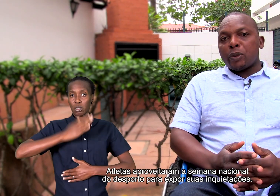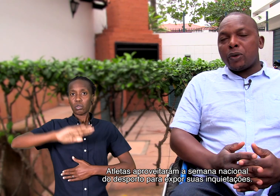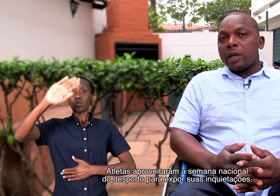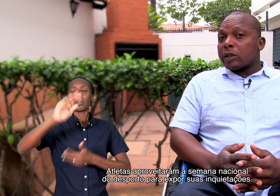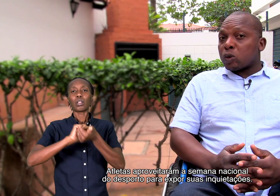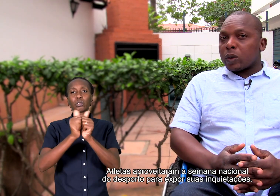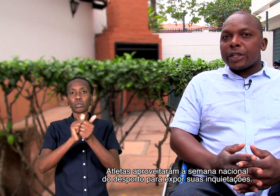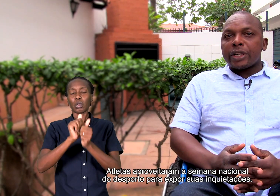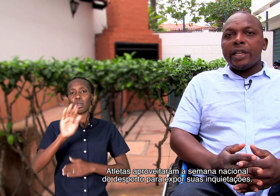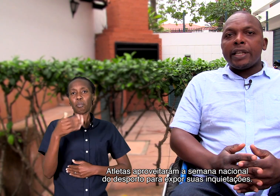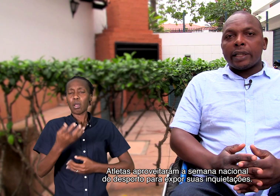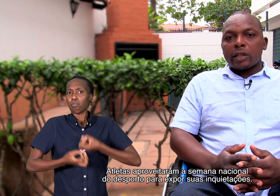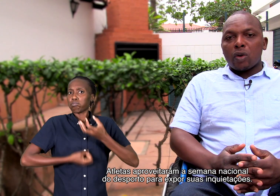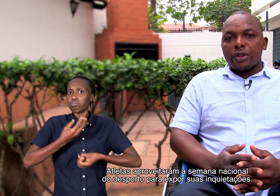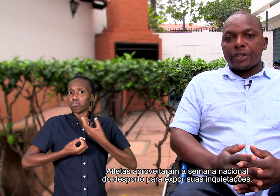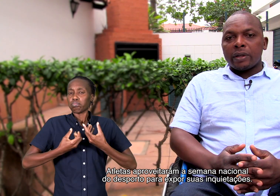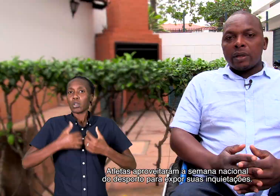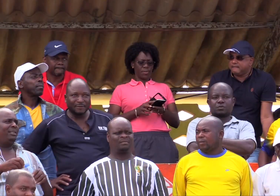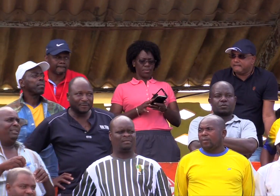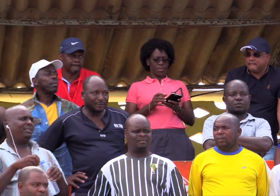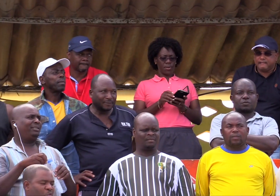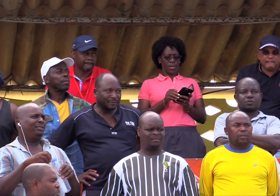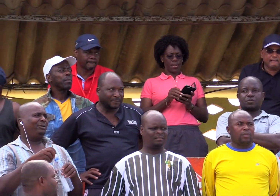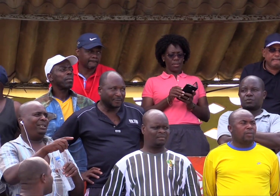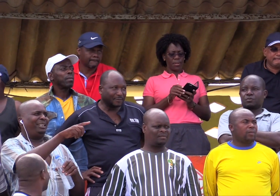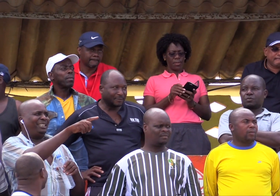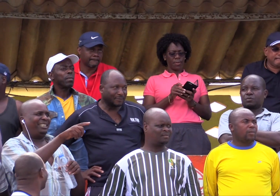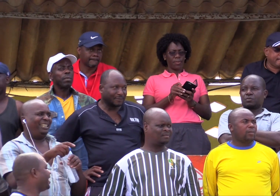para expor suas inquietações.